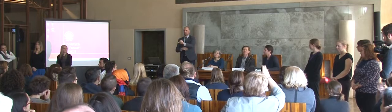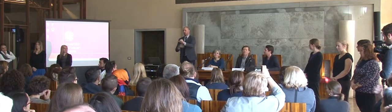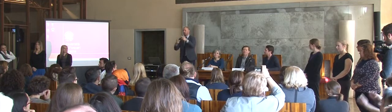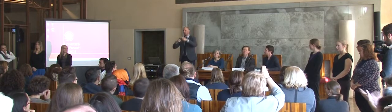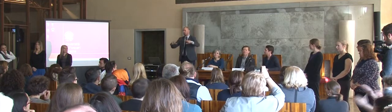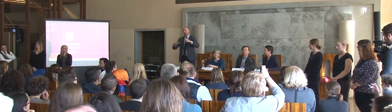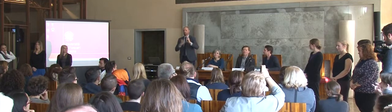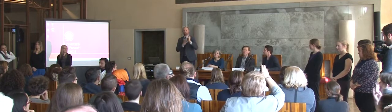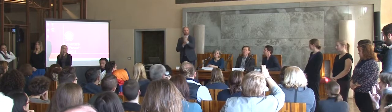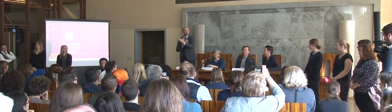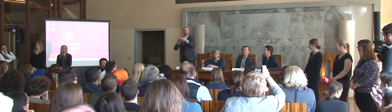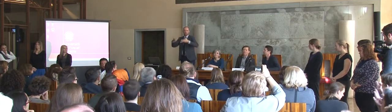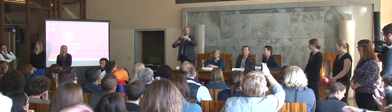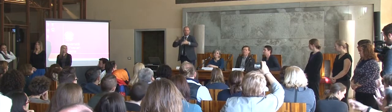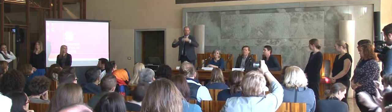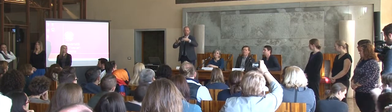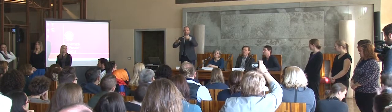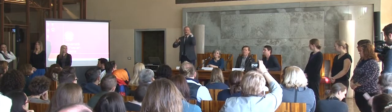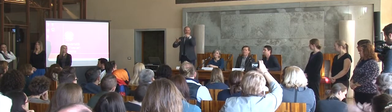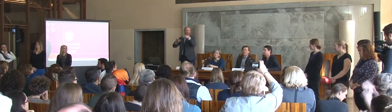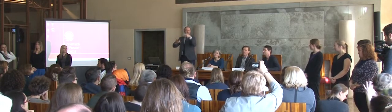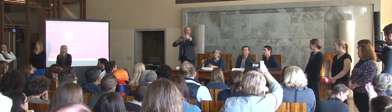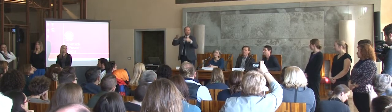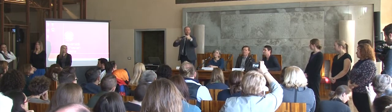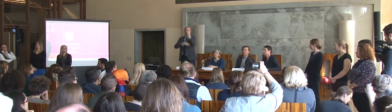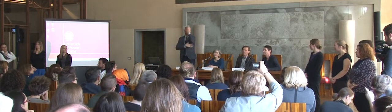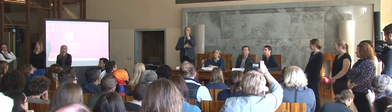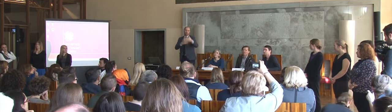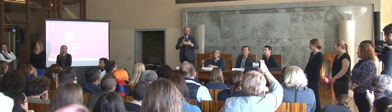il suo impegno per la ricerca linguistica sulla LIS,